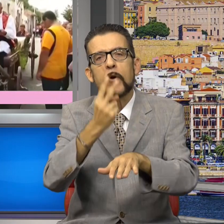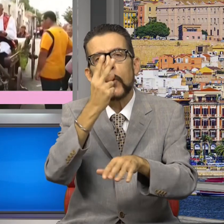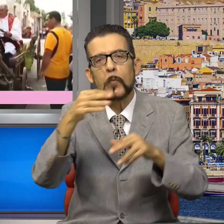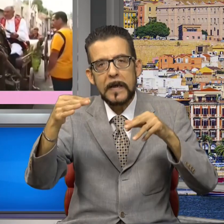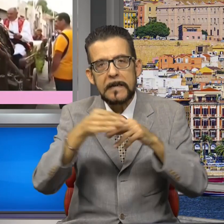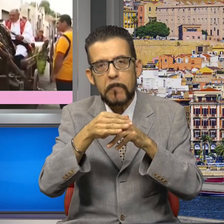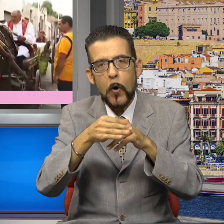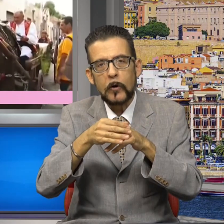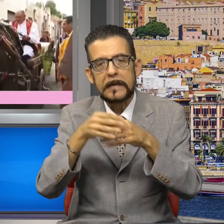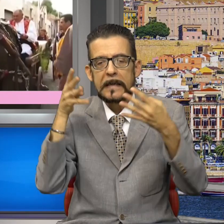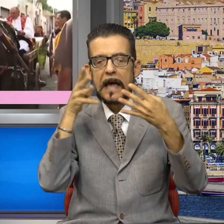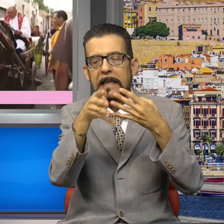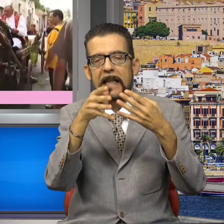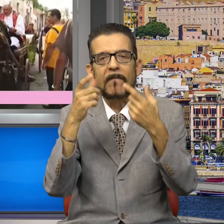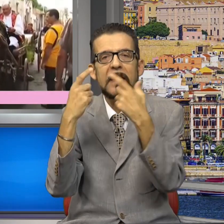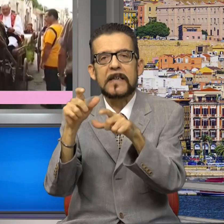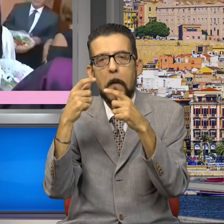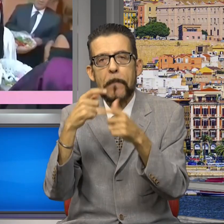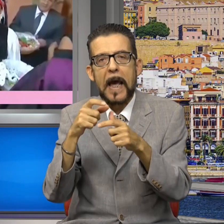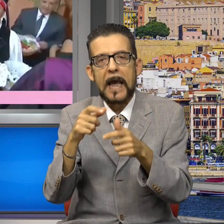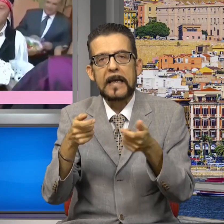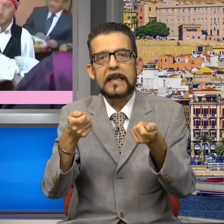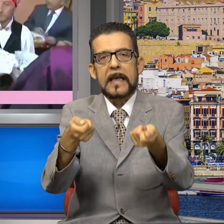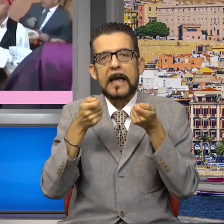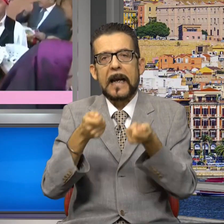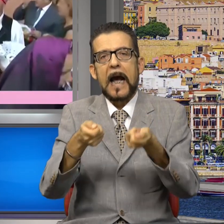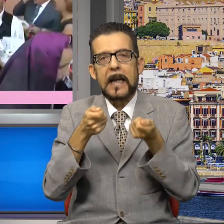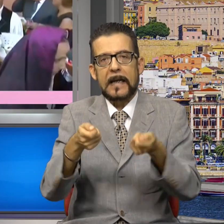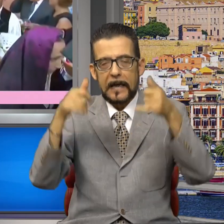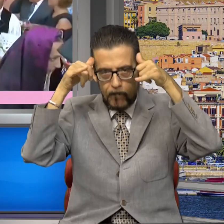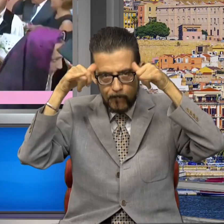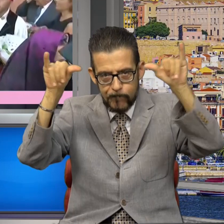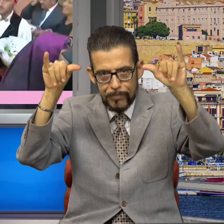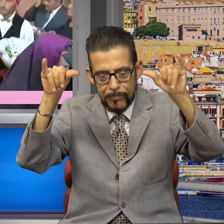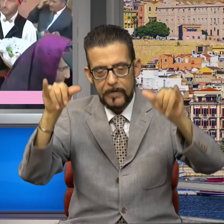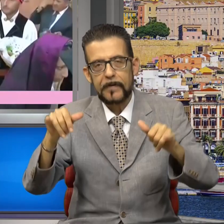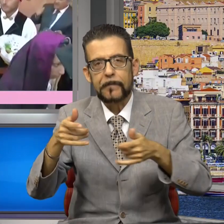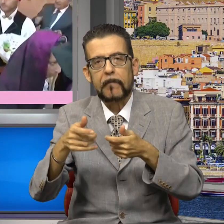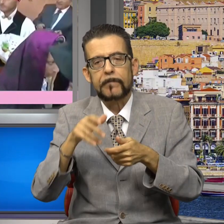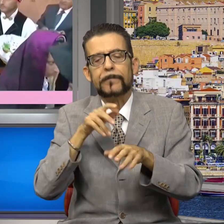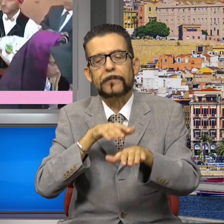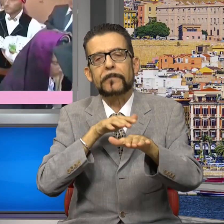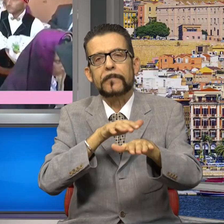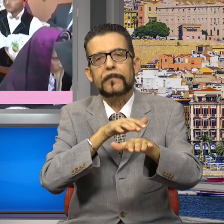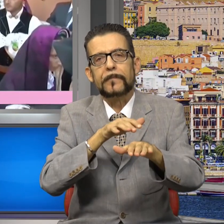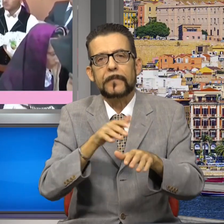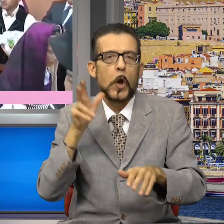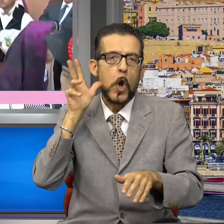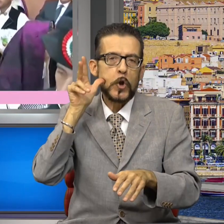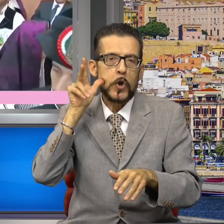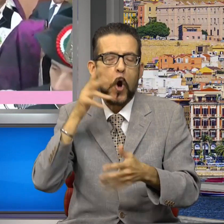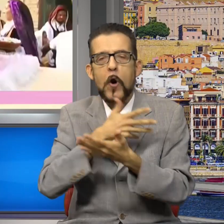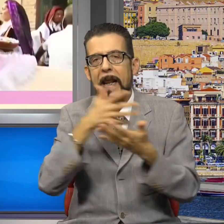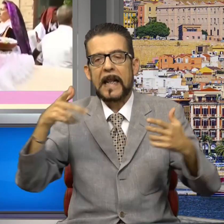il paese, i carri addobbati pomposamente, così come i buoi che li trascinano, le donne con i grandi cesti carichi